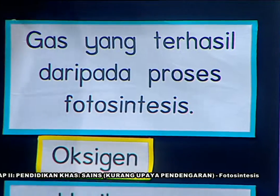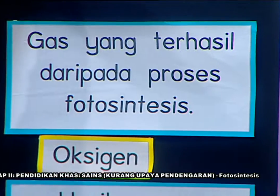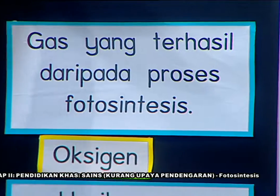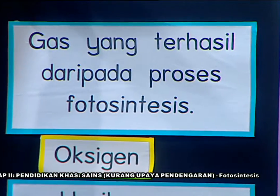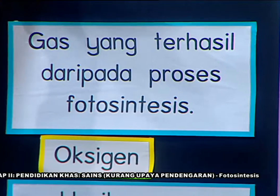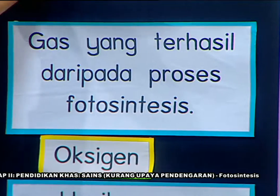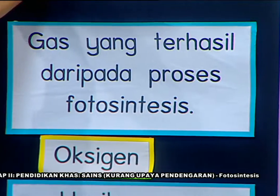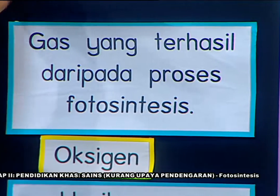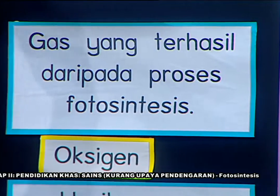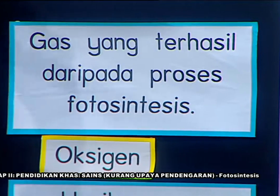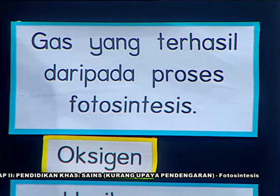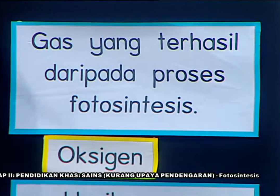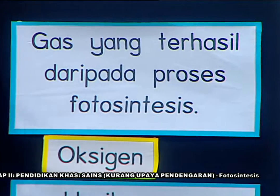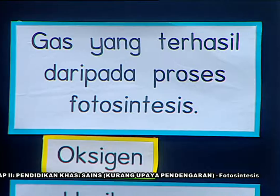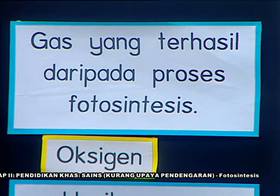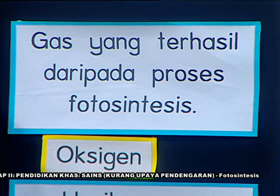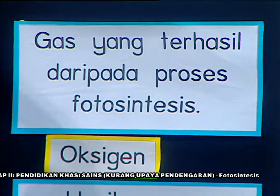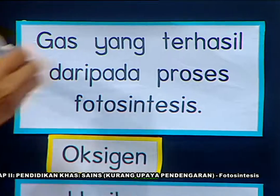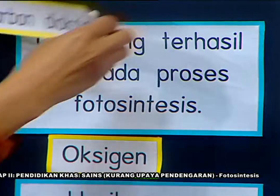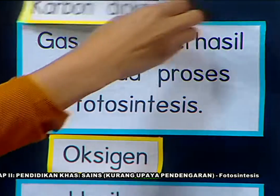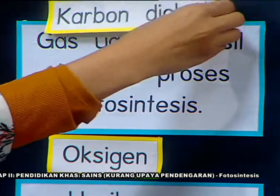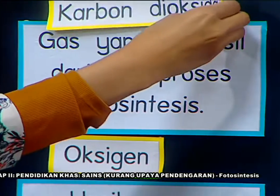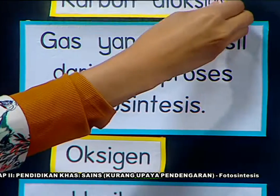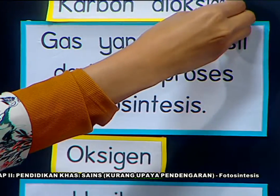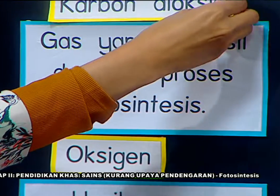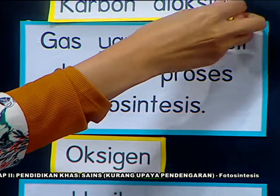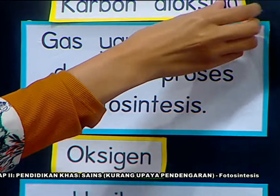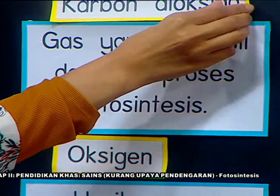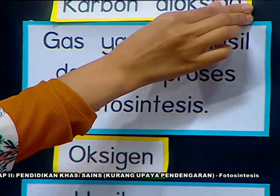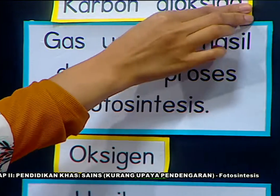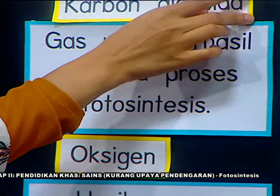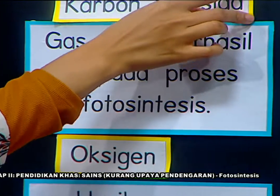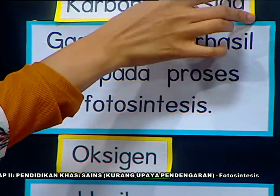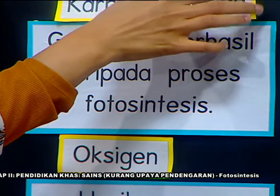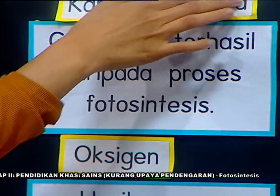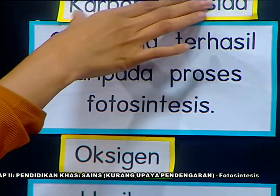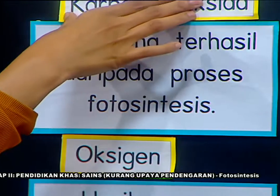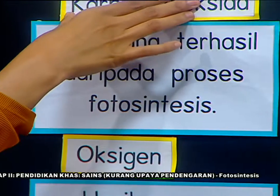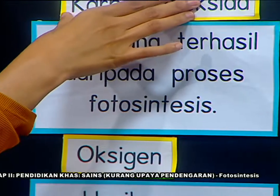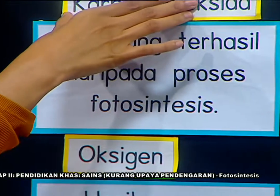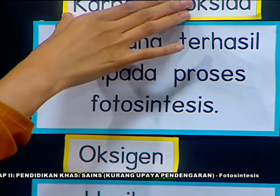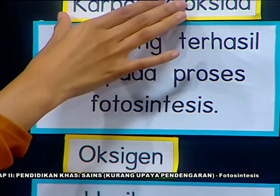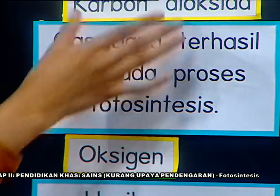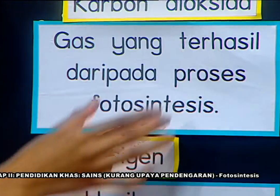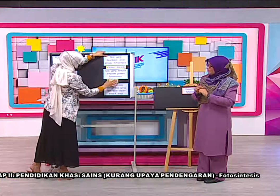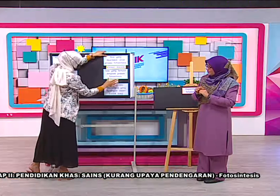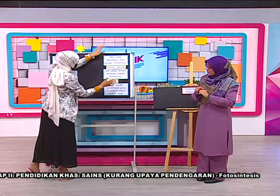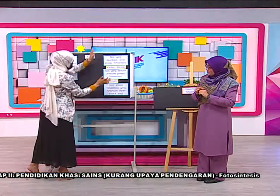hilang karbondioksida saya tampil di sini boleh Oke Amira Alisha tempat boleh Oke